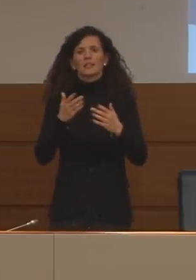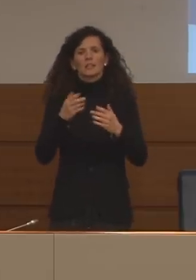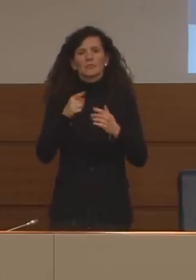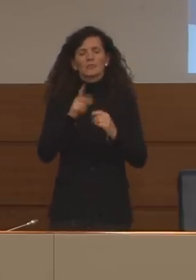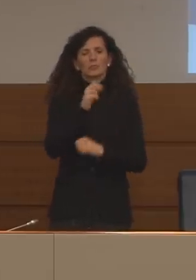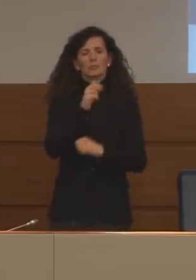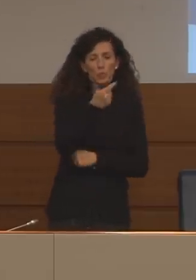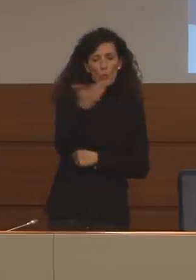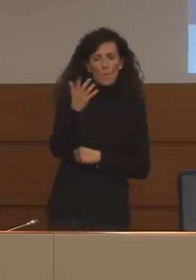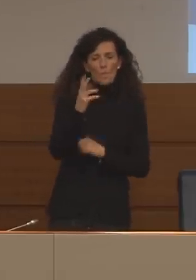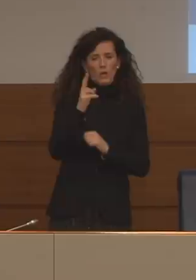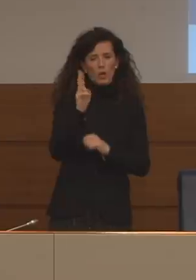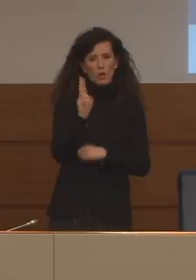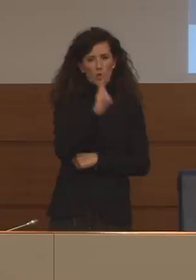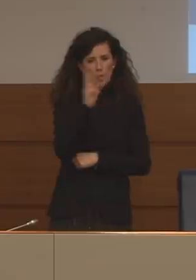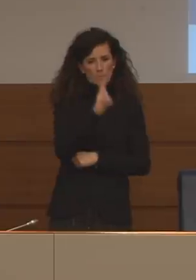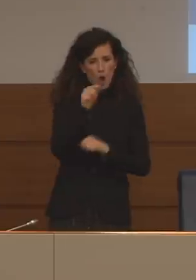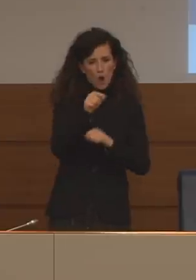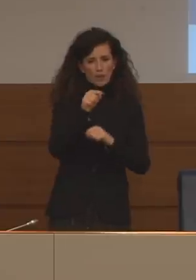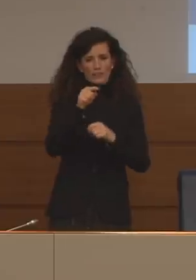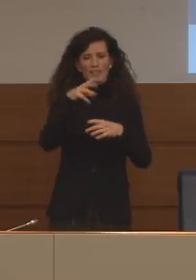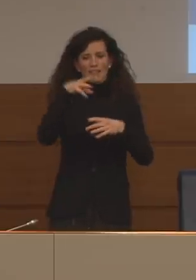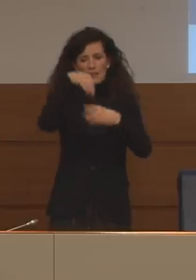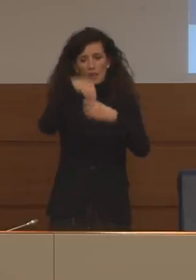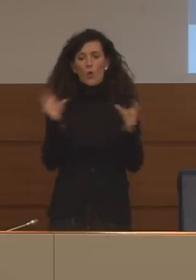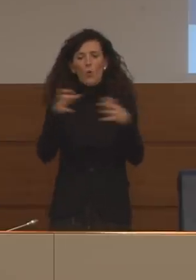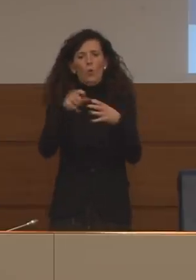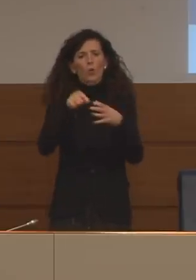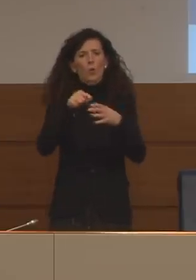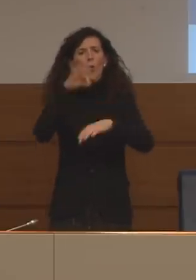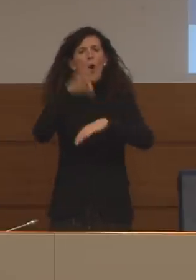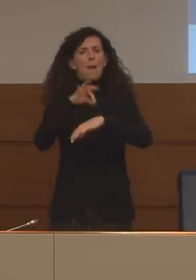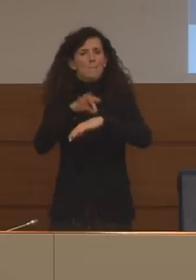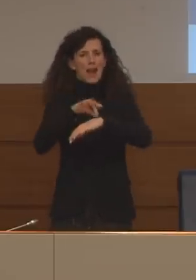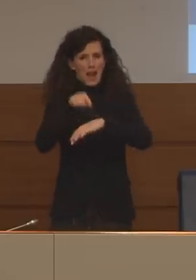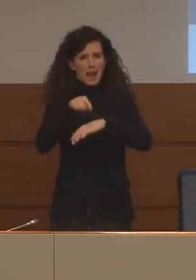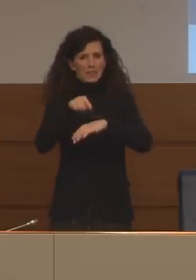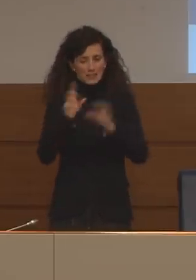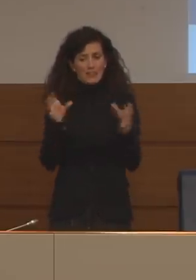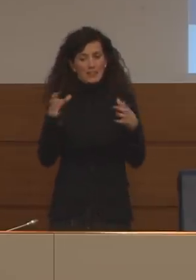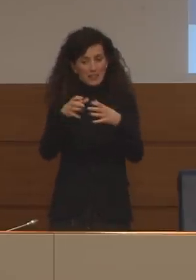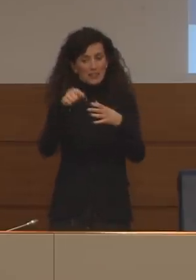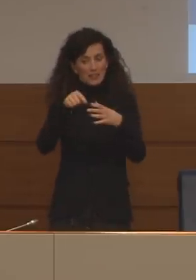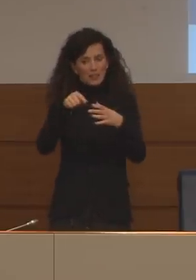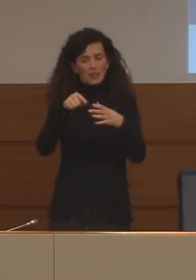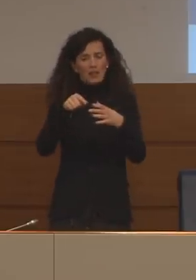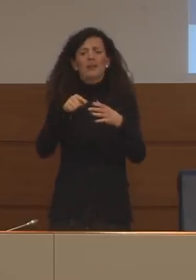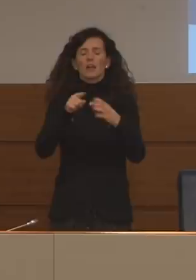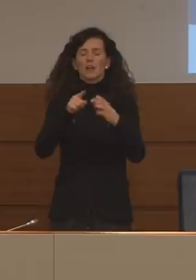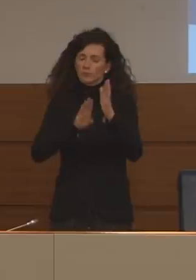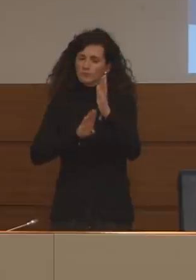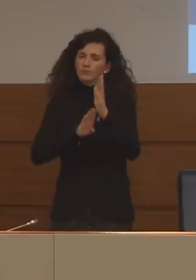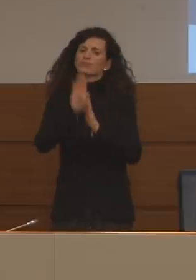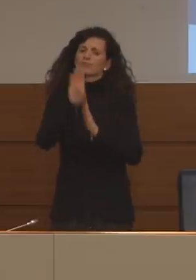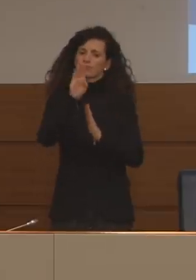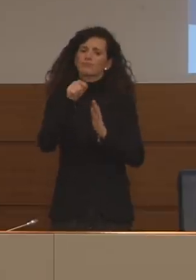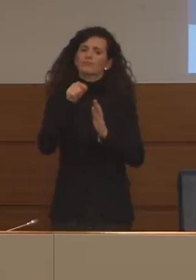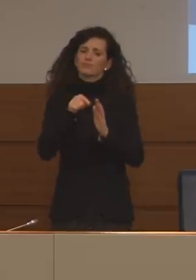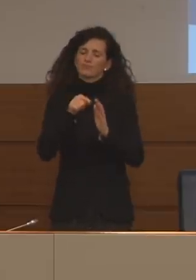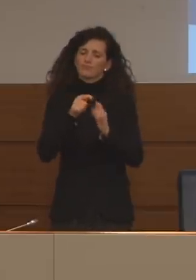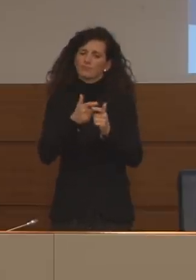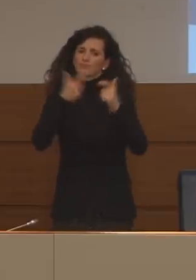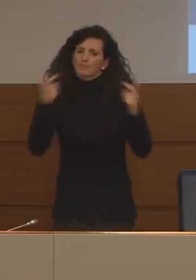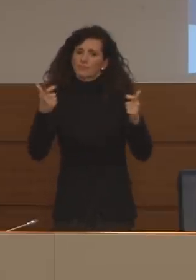di morti tra gli ammalati così risulta più chiaro e ovviamente è purtroppo più elevata nelle persone